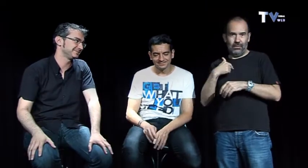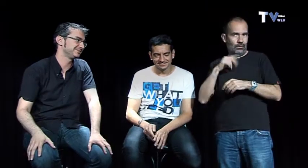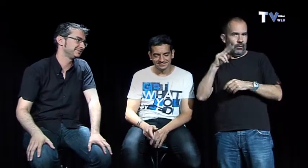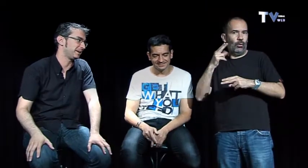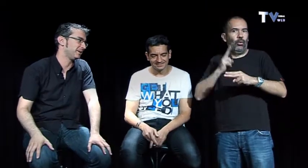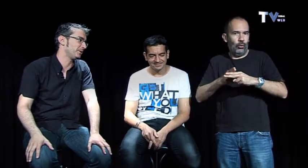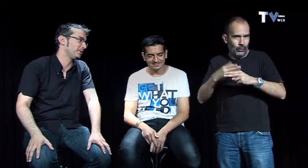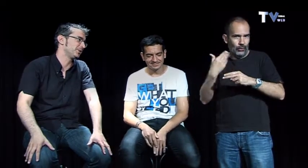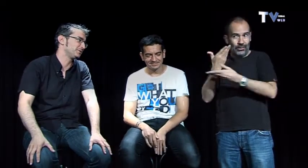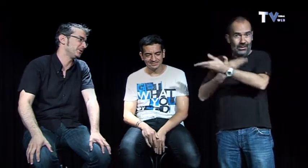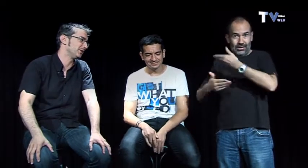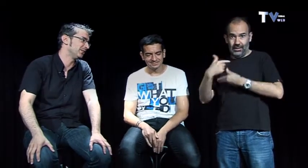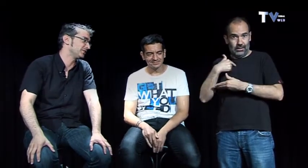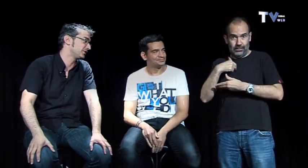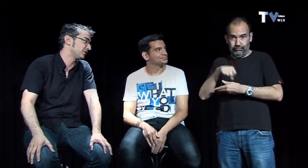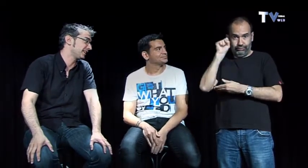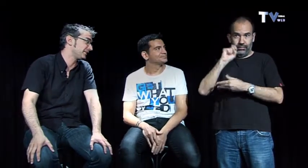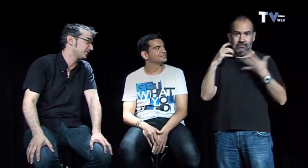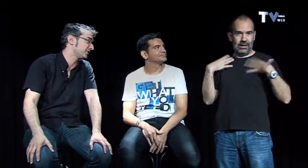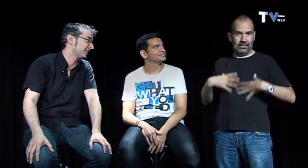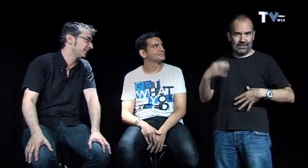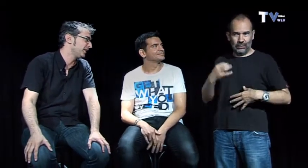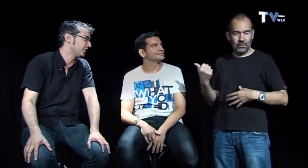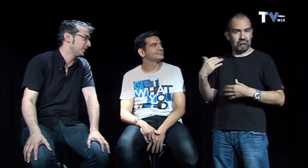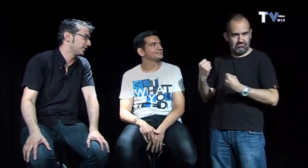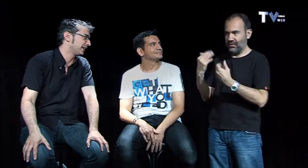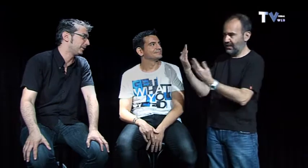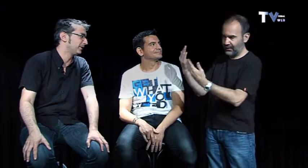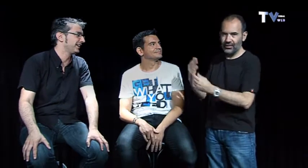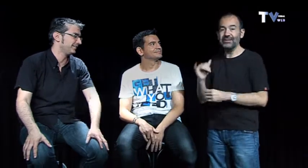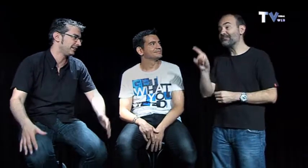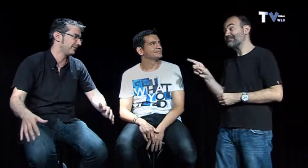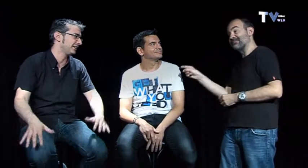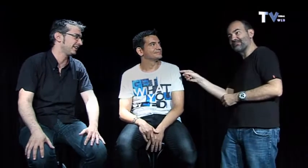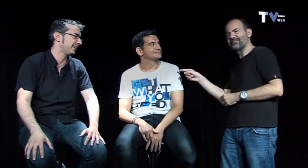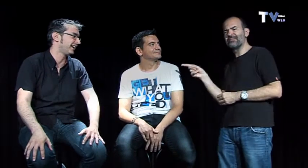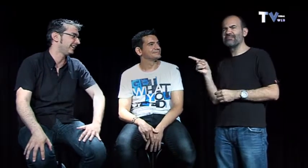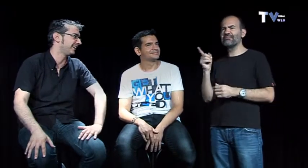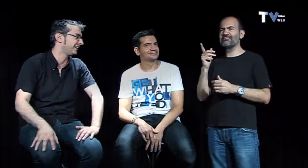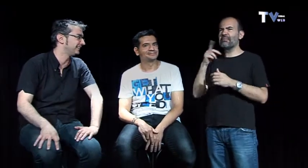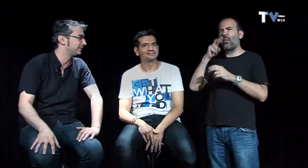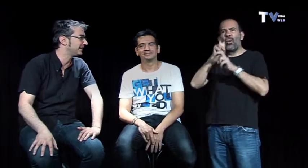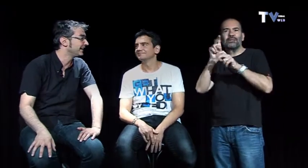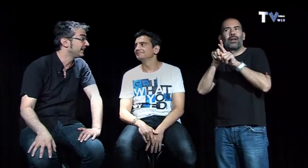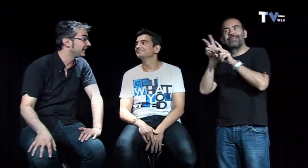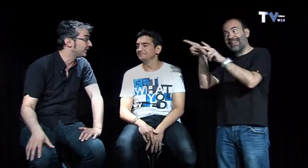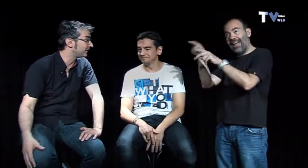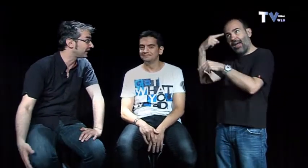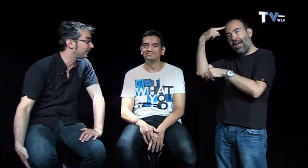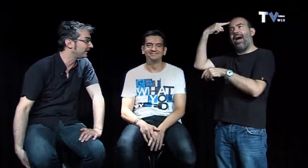exacto para mí yo lo he visto que es muy duro ¿no? yo si fuese al revés si fuese al revés si podría pero veo que mira felicito al al revés al intérprete y yo aquí Ramón